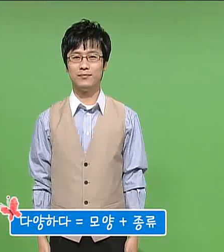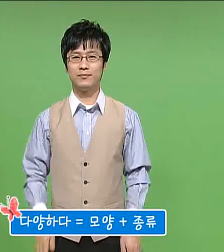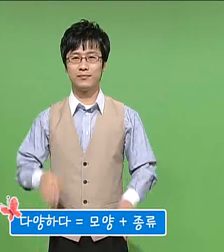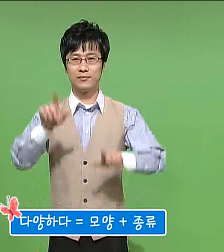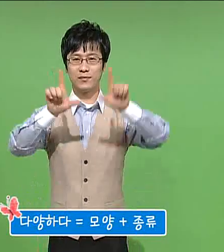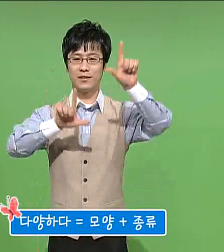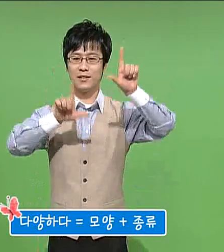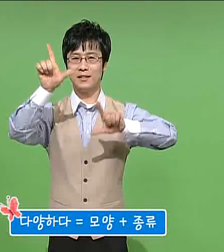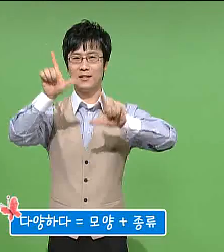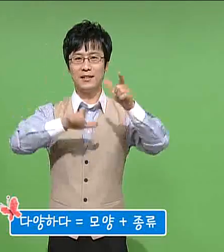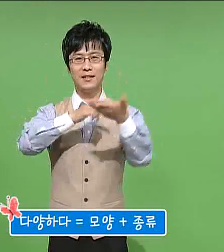다양하다.